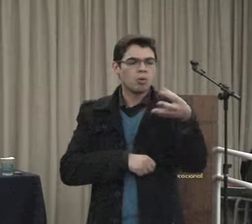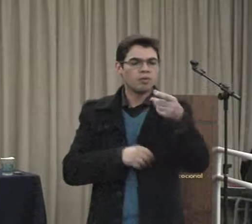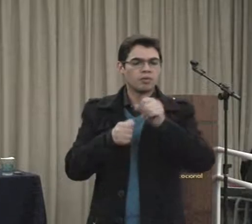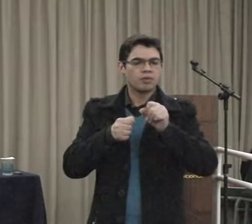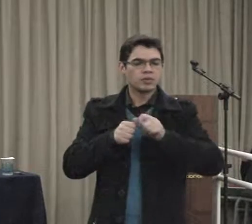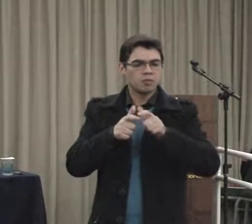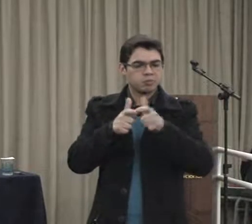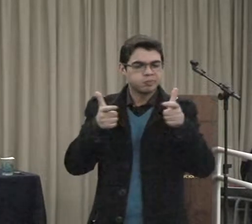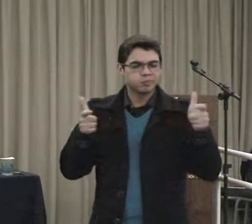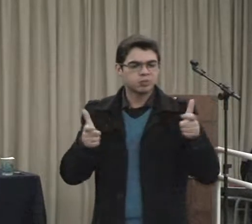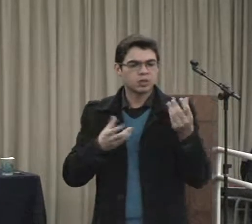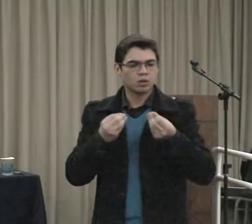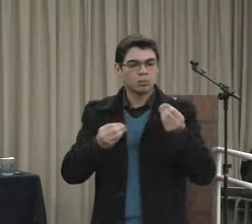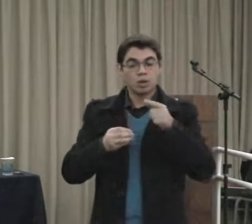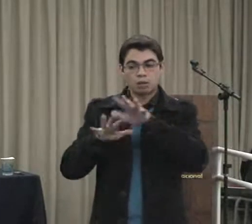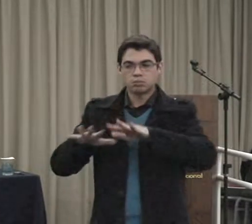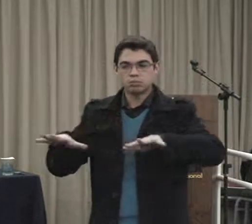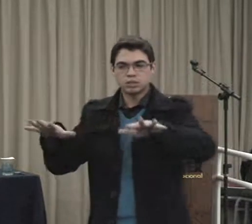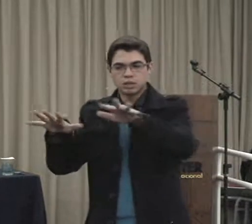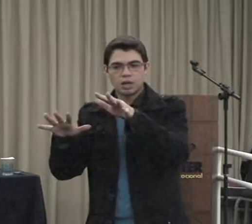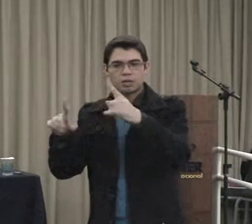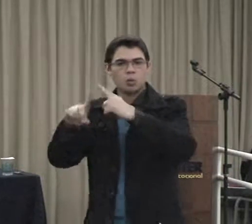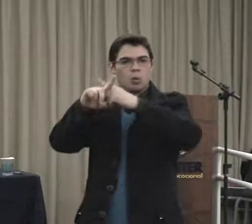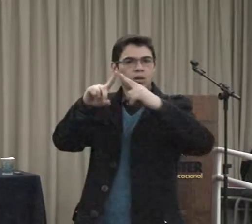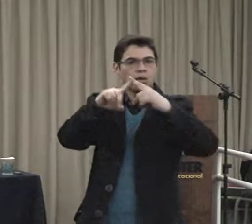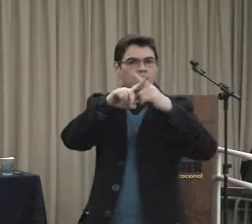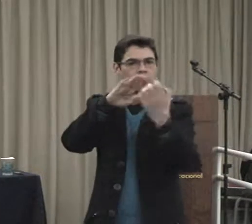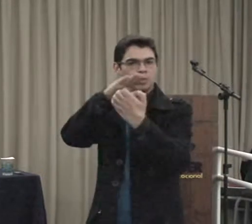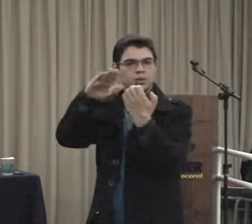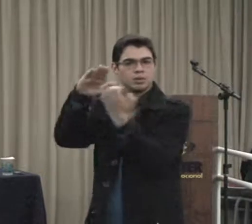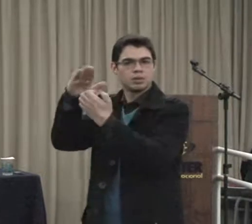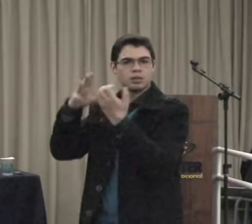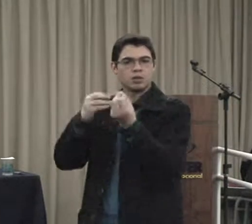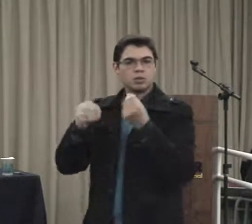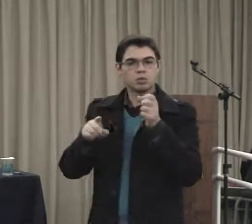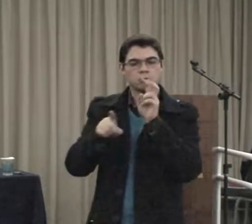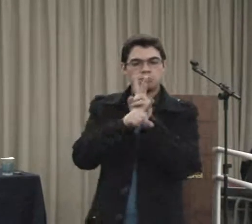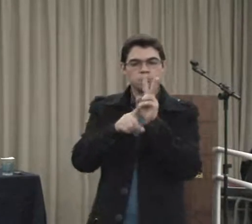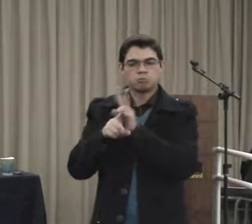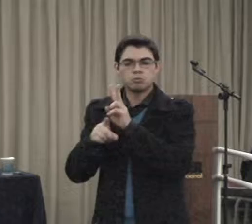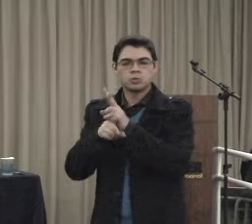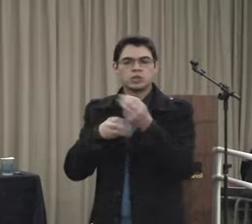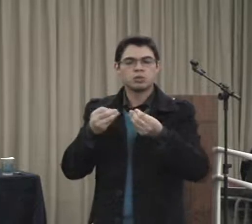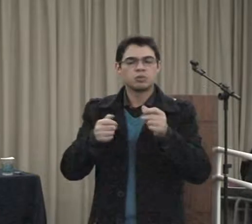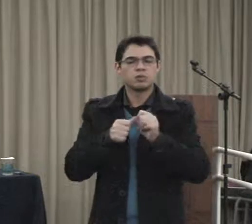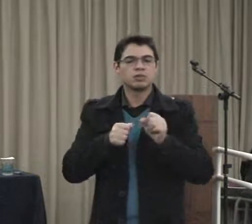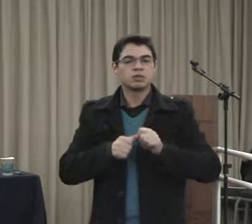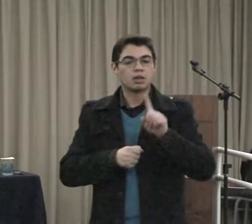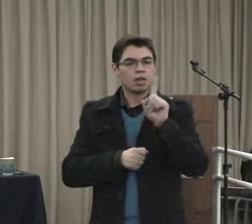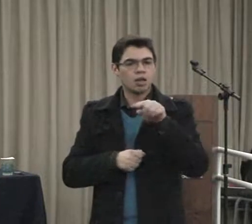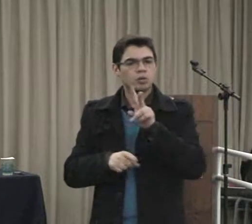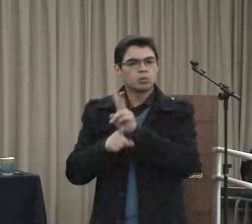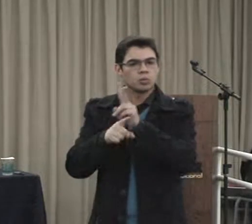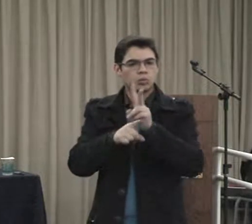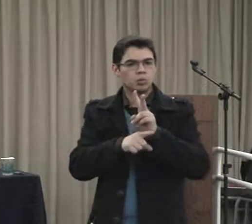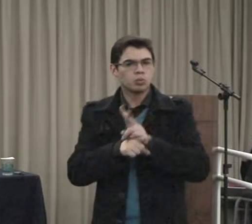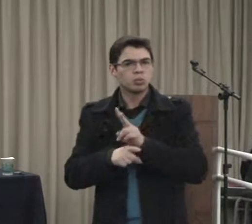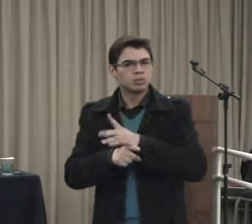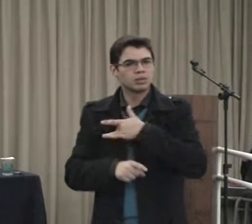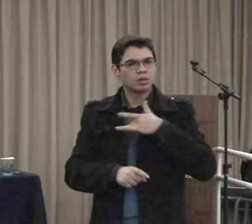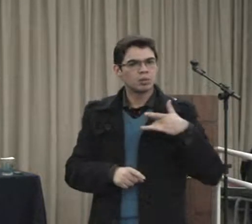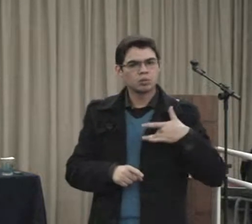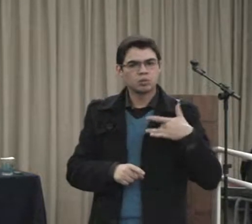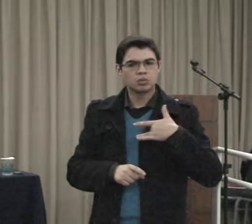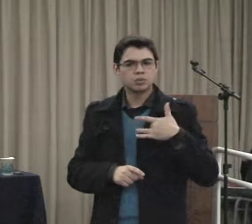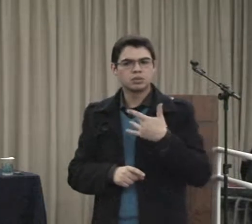Vou aumentar a participação no mercado. De que forma? Cuidando da saúde pública. Pepsi, cuidando da saúde